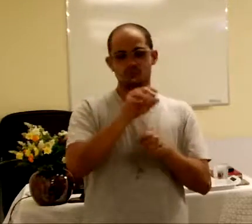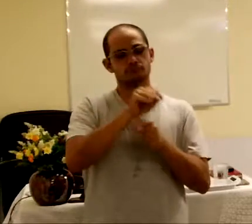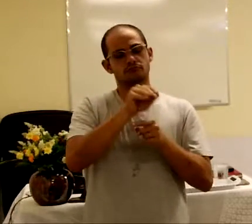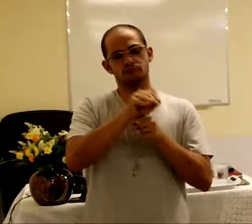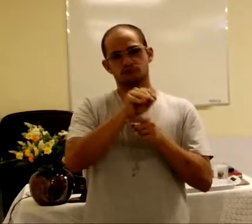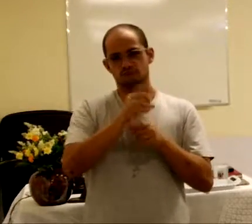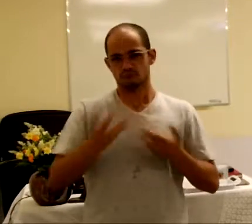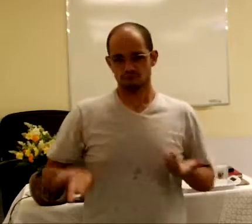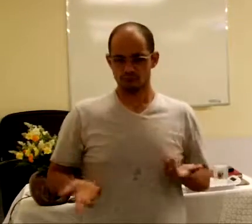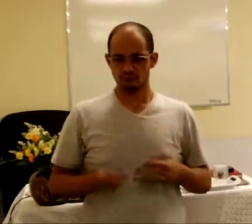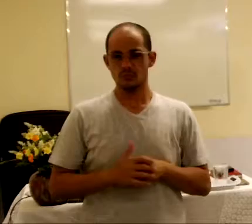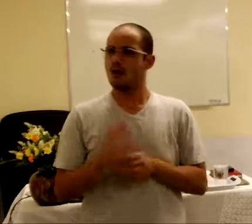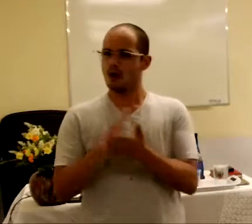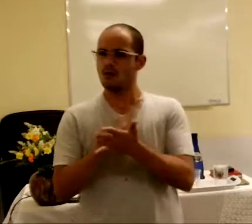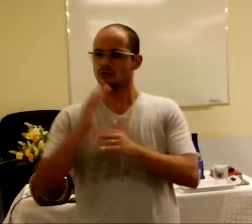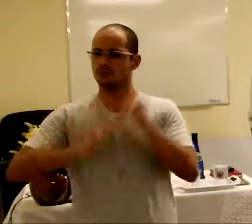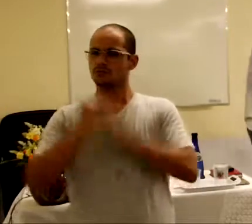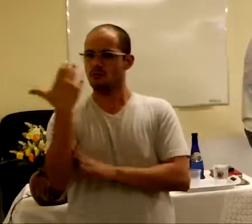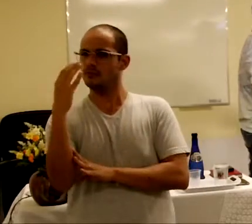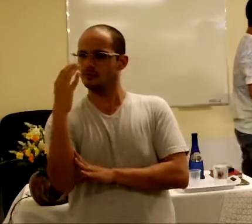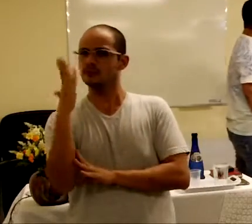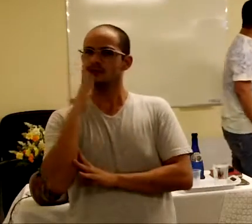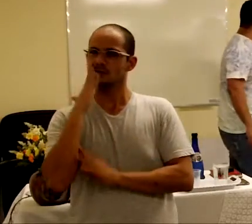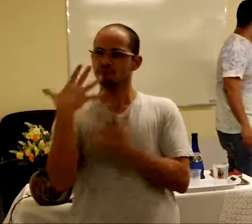Né? Há cientistas que já chegam nesse ponto.